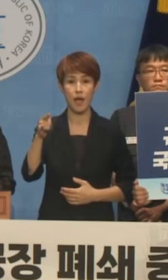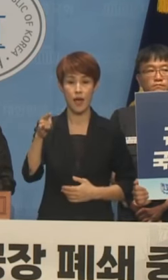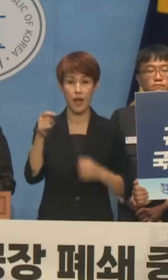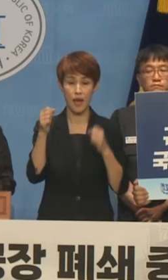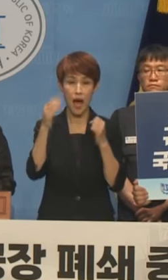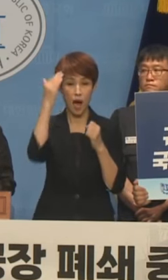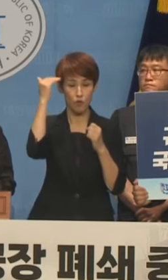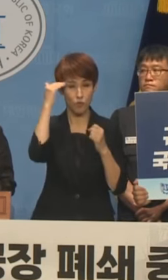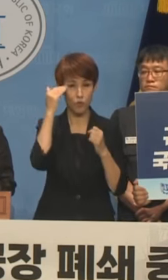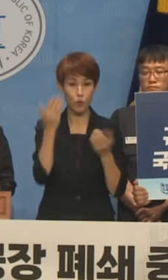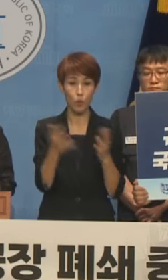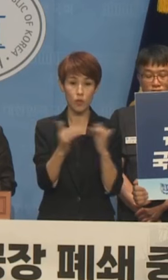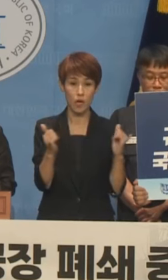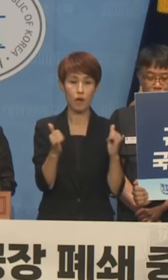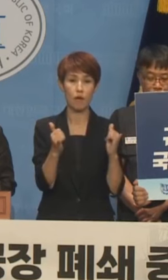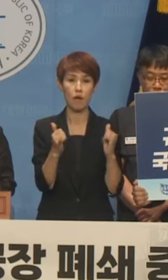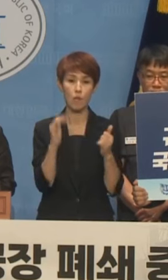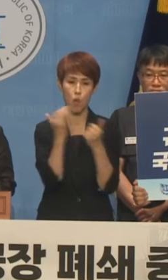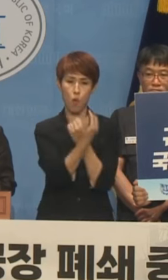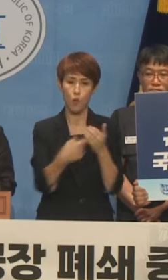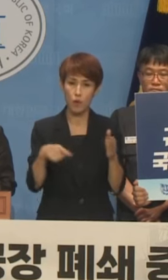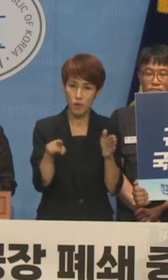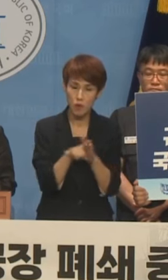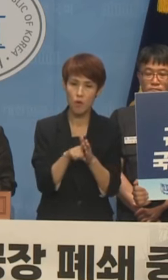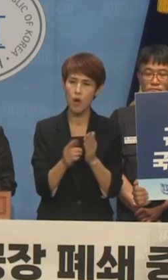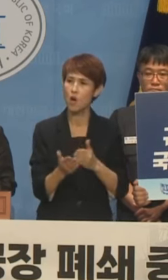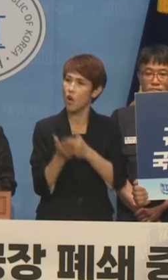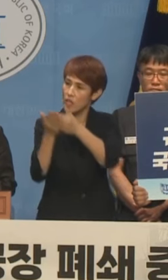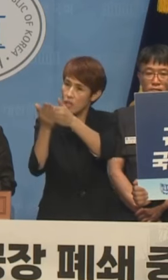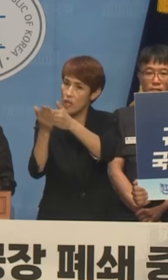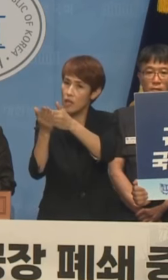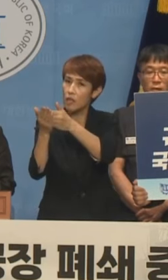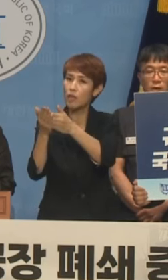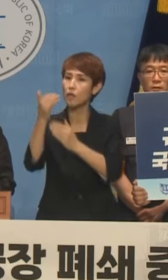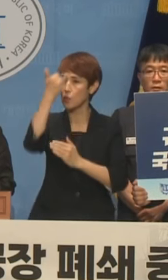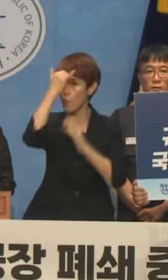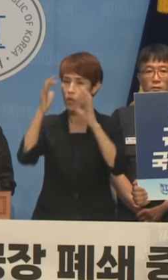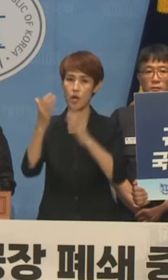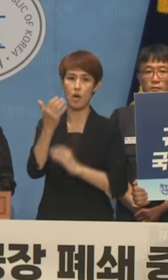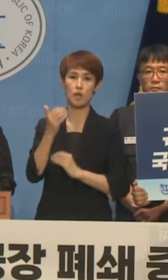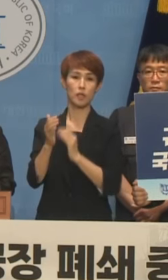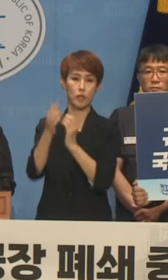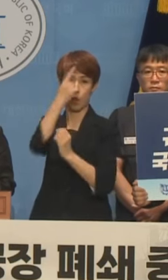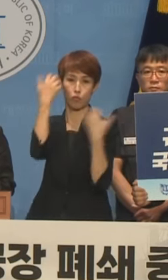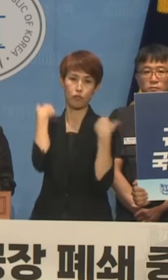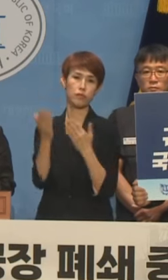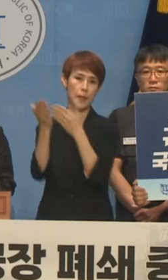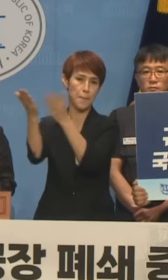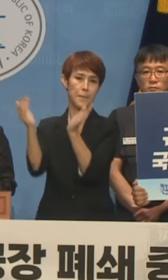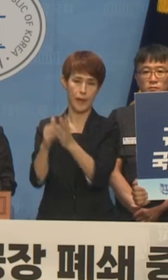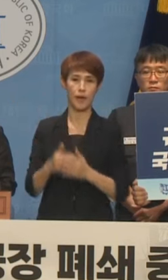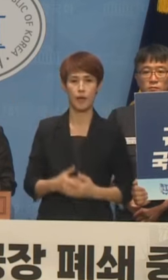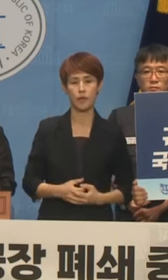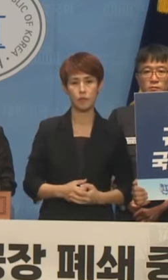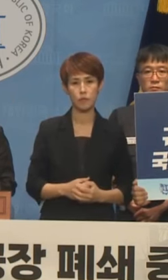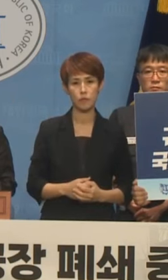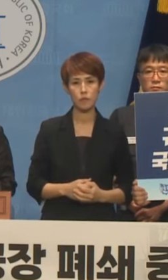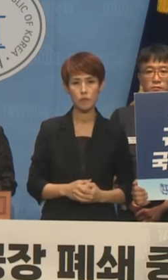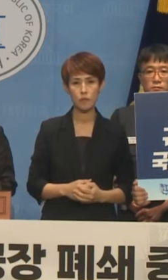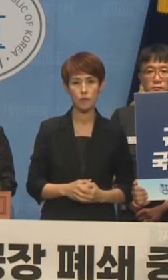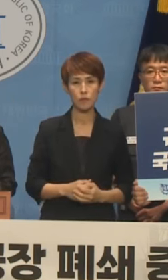대한민국 국회의원 46인의 건의문을 말레베어 본사 및 독일 정부에 전달하였습니다. 뿐만